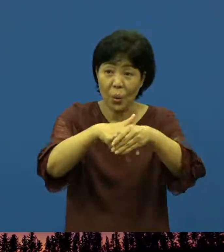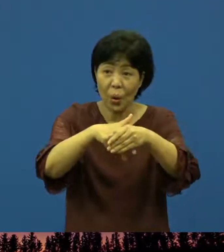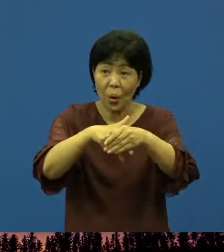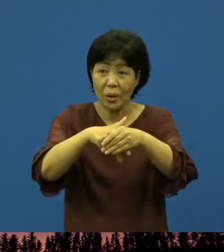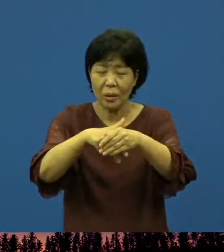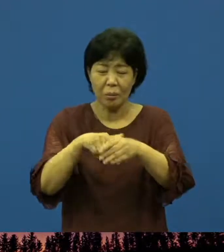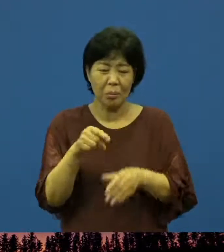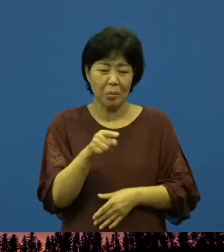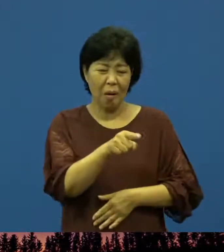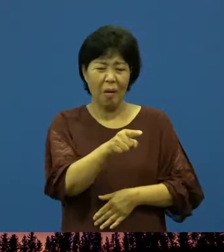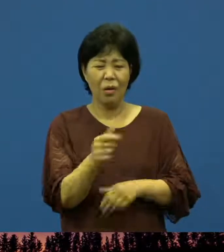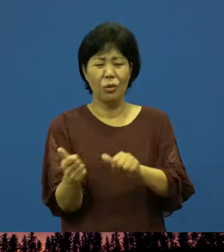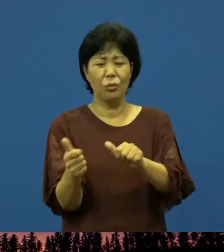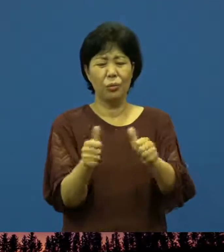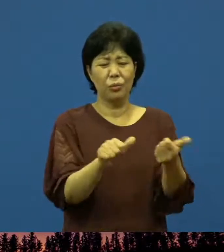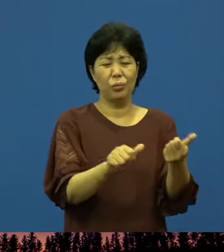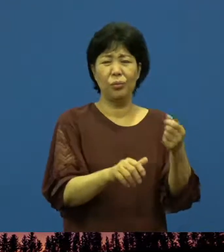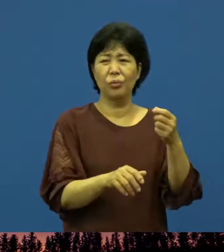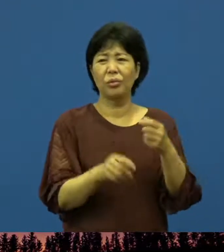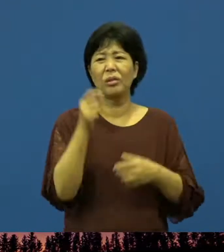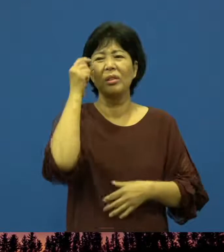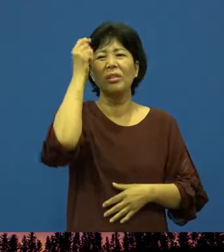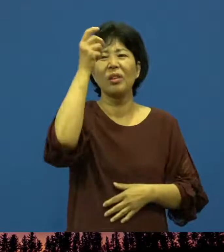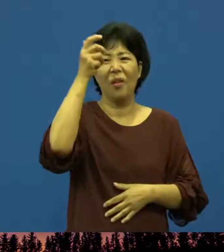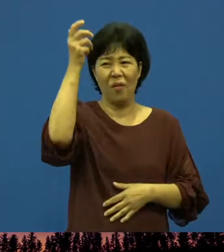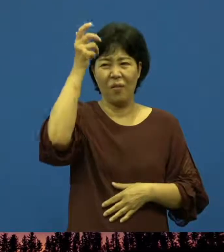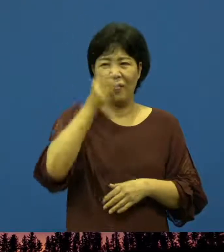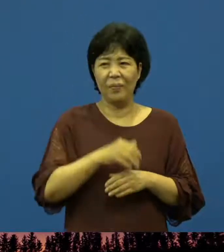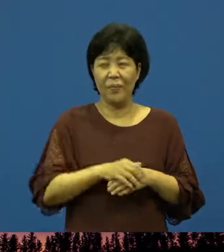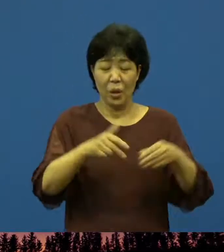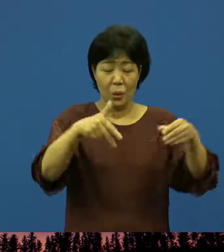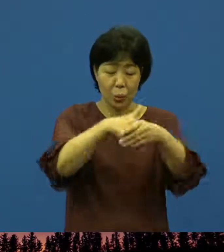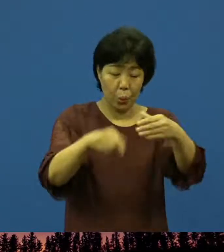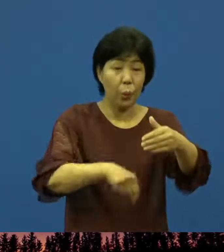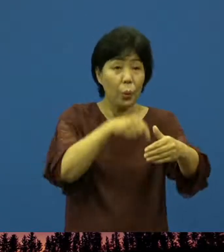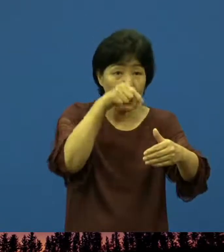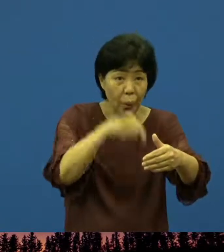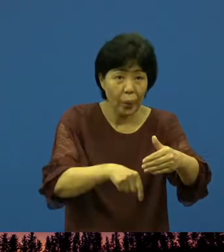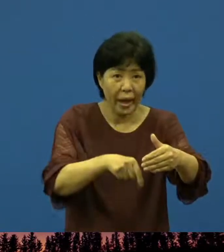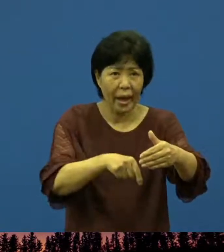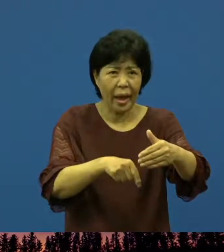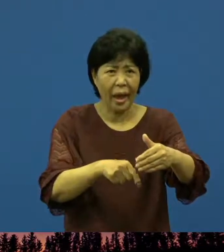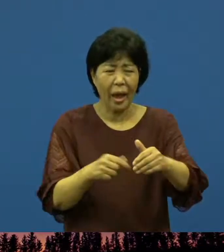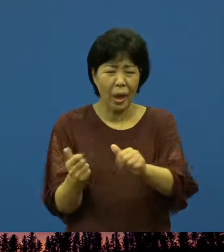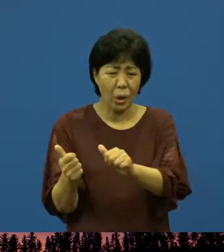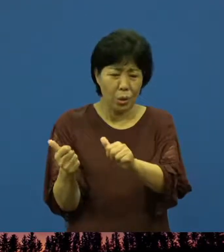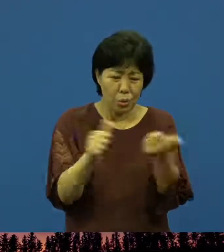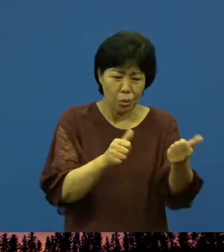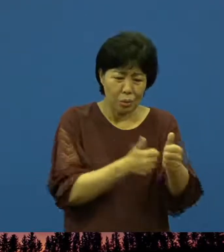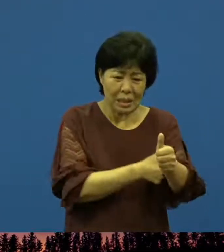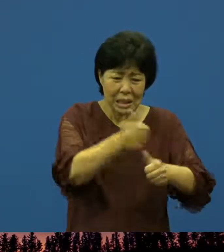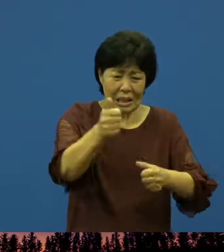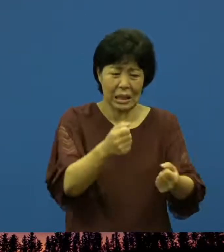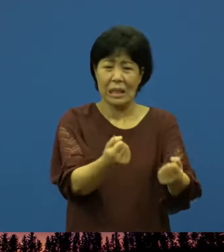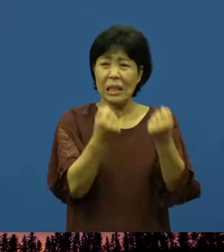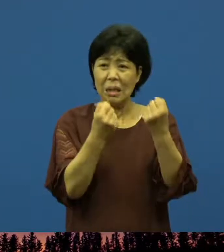죽은 영이에요. 죽은 영. 종교 안에는 죽음을 거스를 수 있는 힘이 존재하지